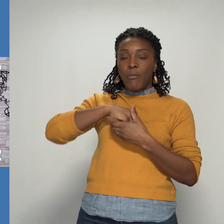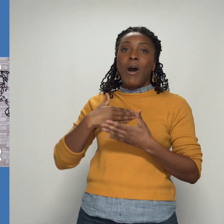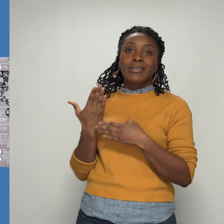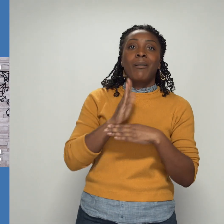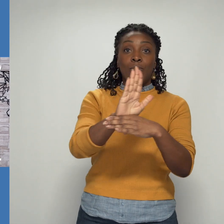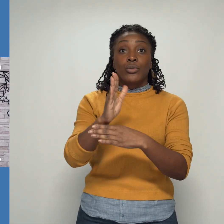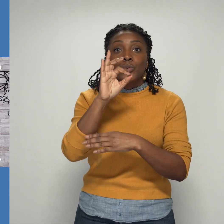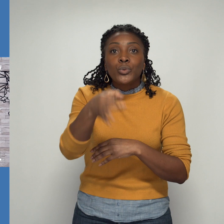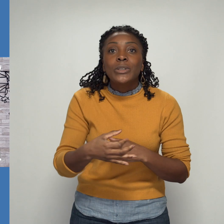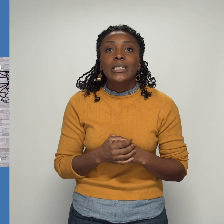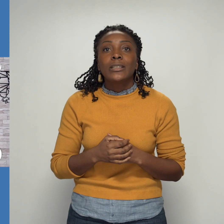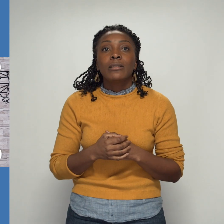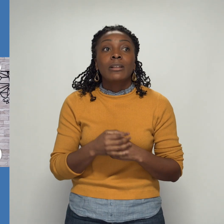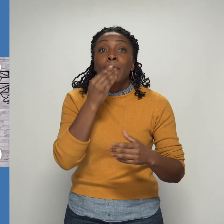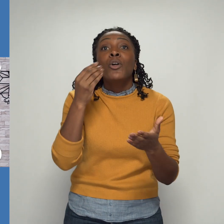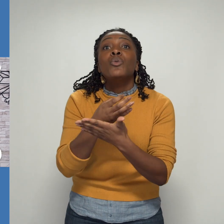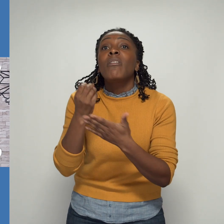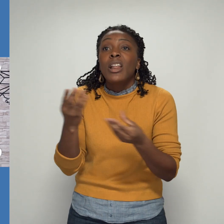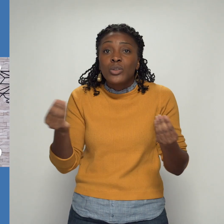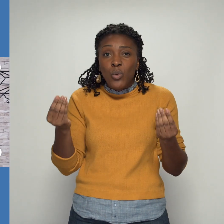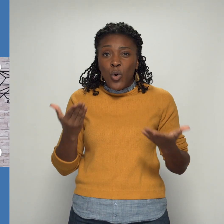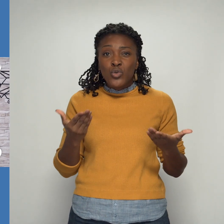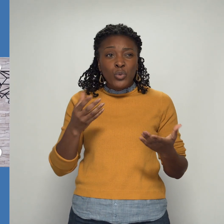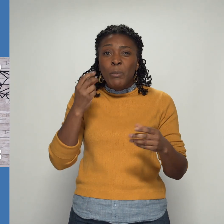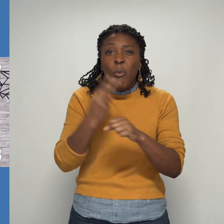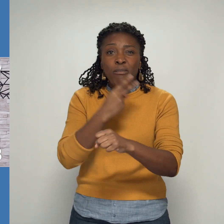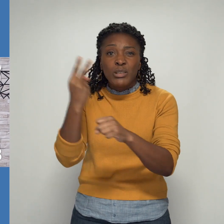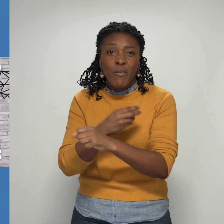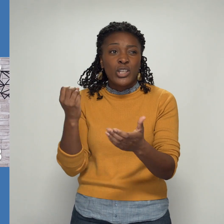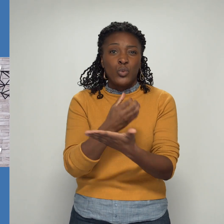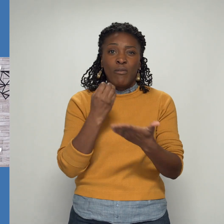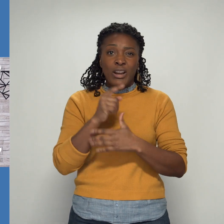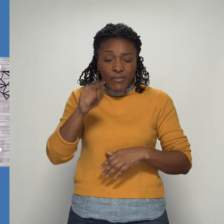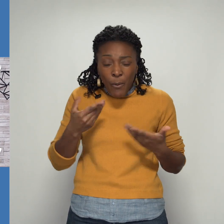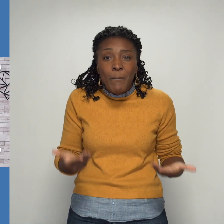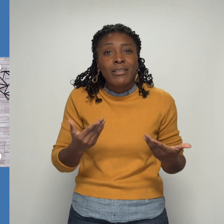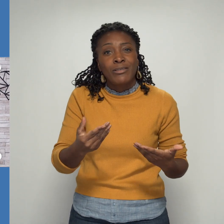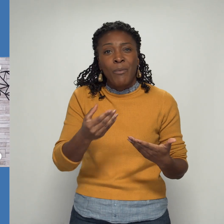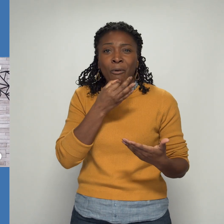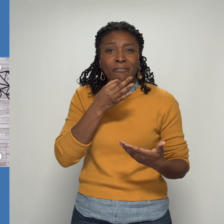Ce n'est pas tous les jours que ceux qui vous entourent entendent de bonnes nouvelles. C'est donc l'occasion d'apporter la